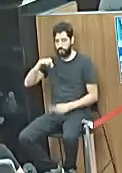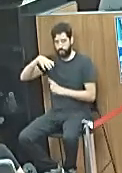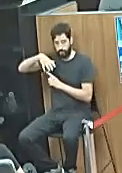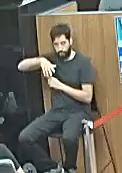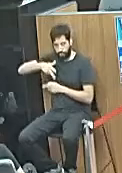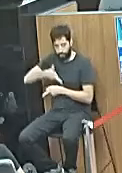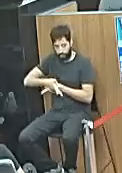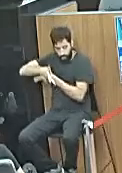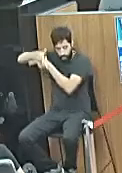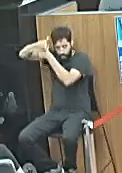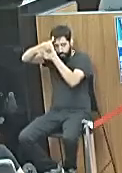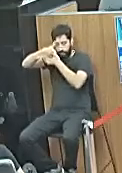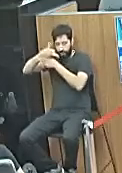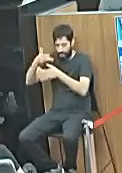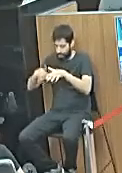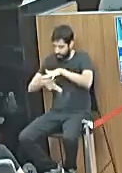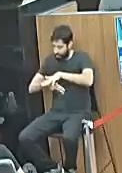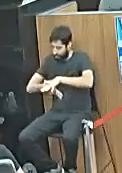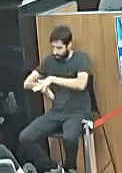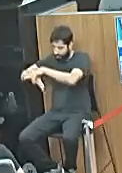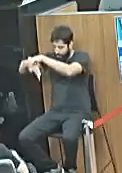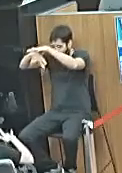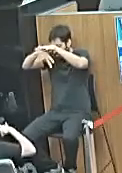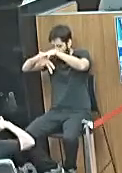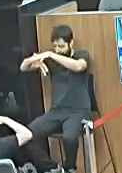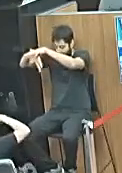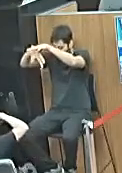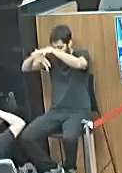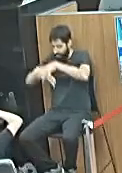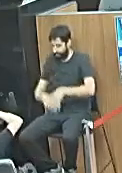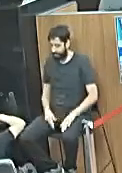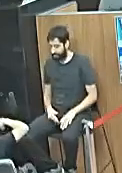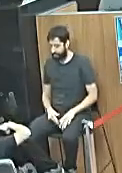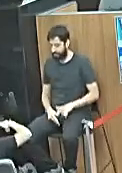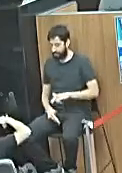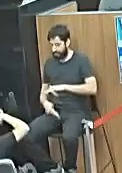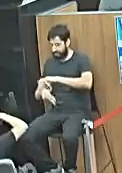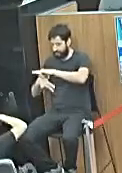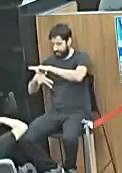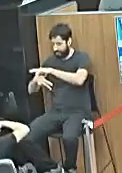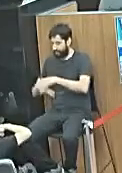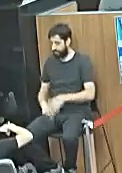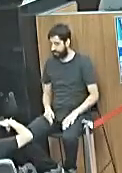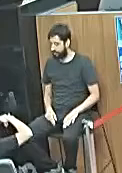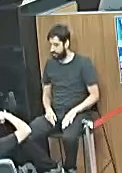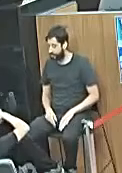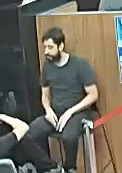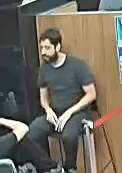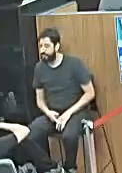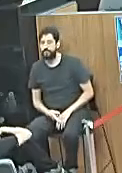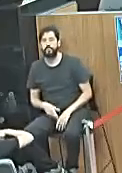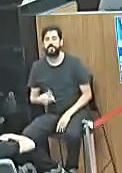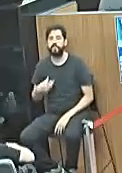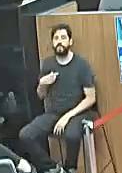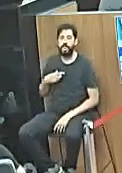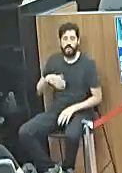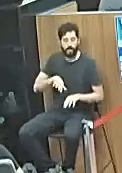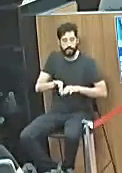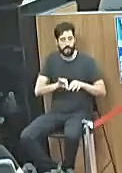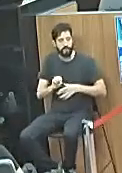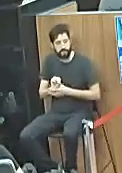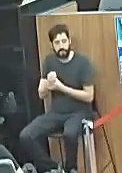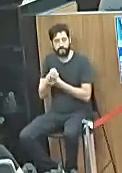armazenamento de alta energia colete balístico monitoramento via satélite e programas de segurança ao